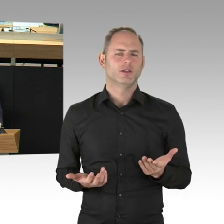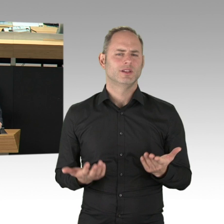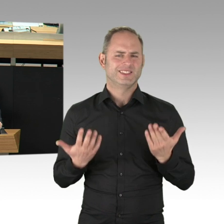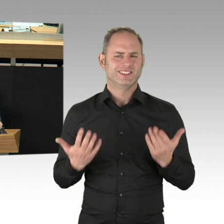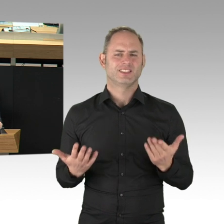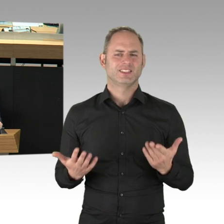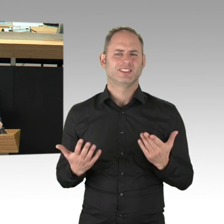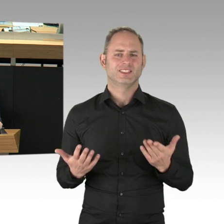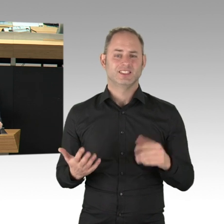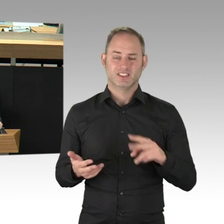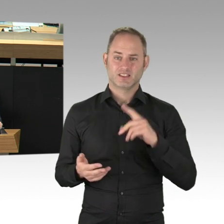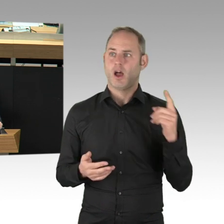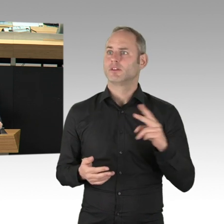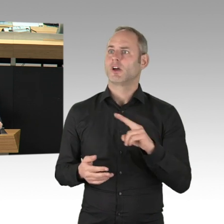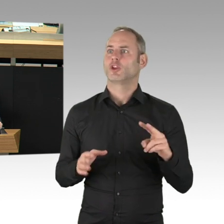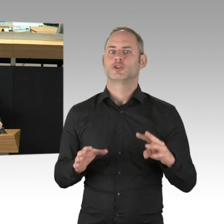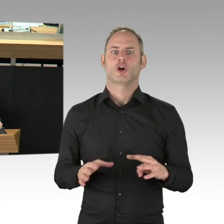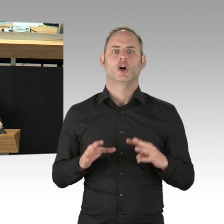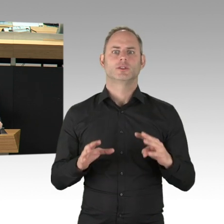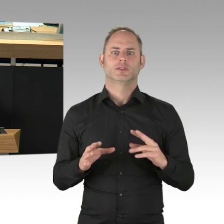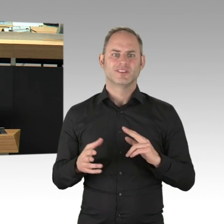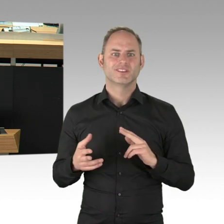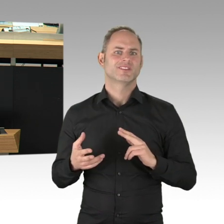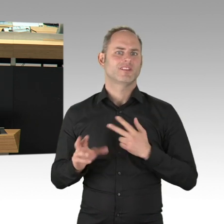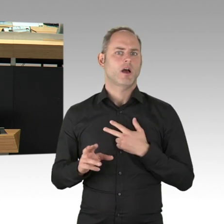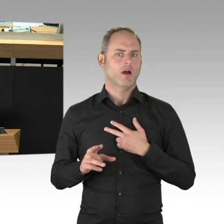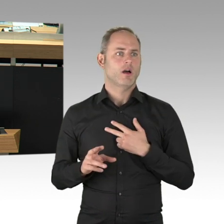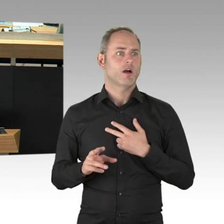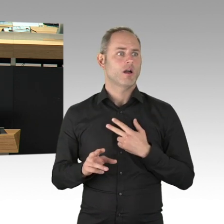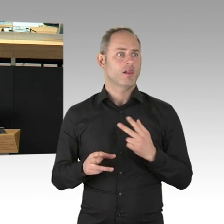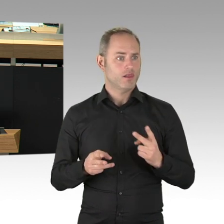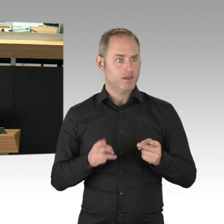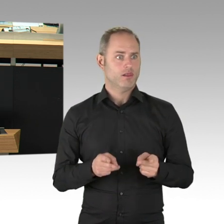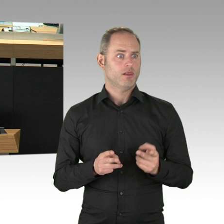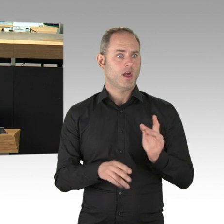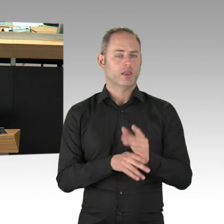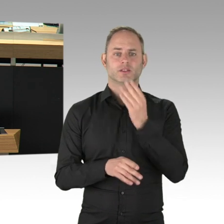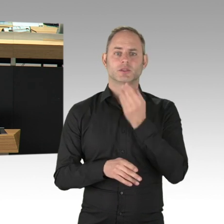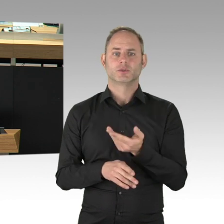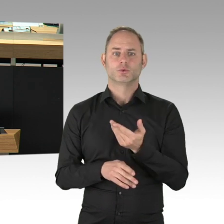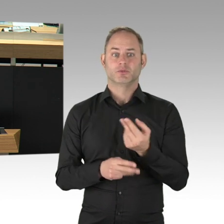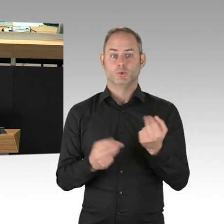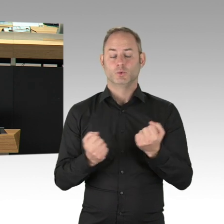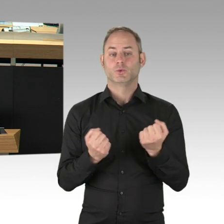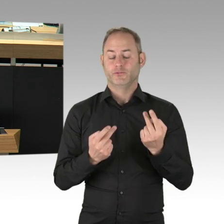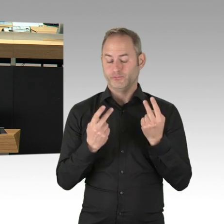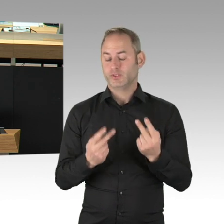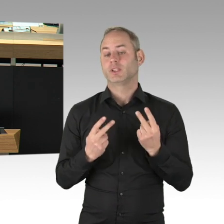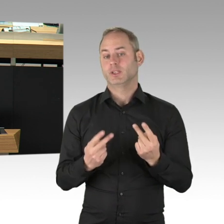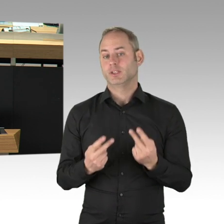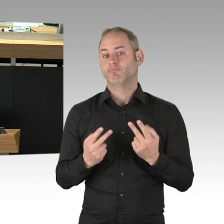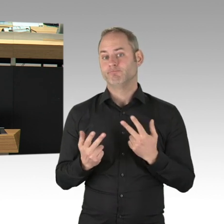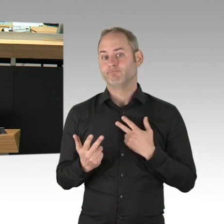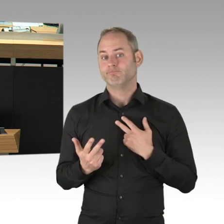Druck wurde diese Aufenthaltserlaubnis zurückgenommen und ein Auftrittsverbot erteilt. Trotzdem ist die fragwürdige